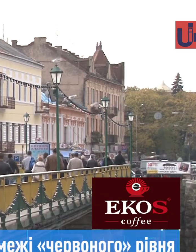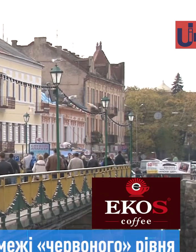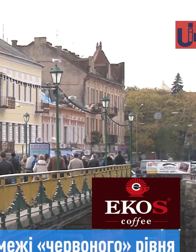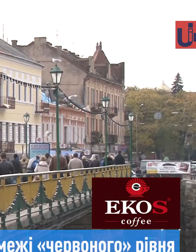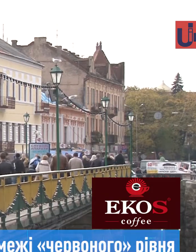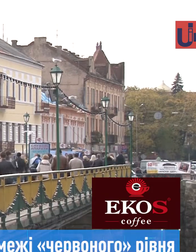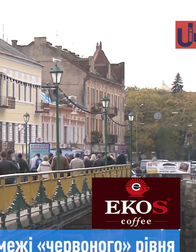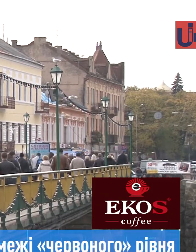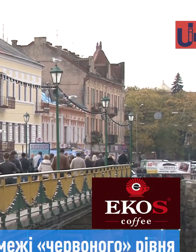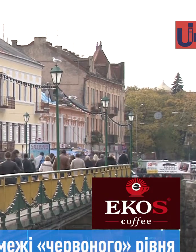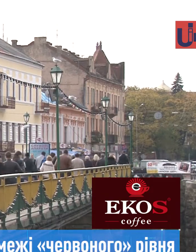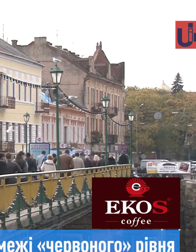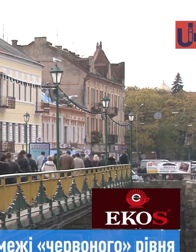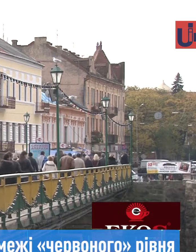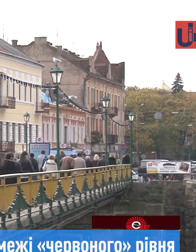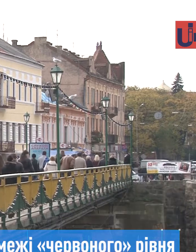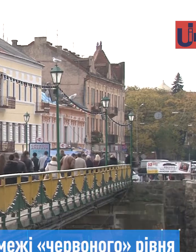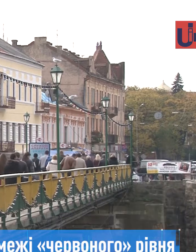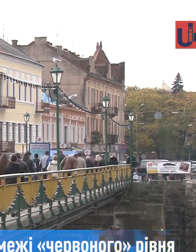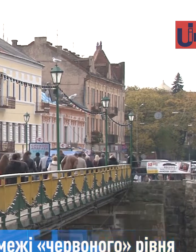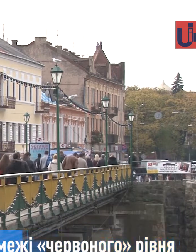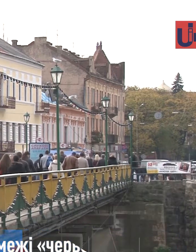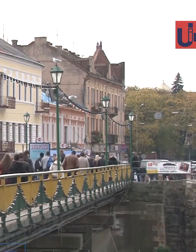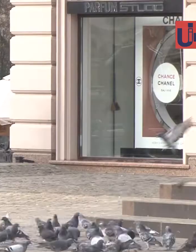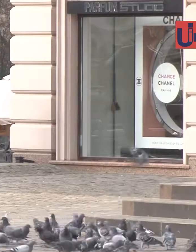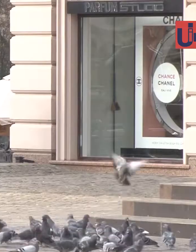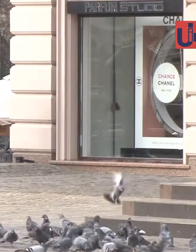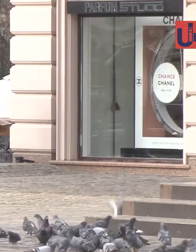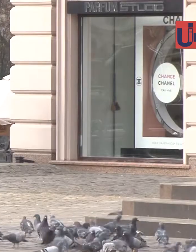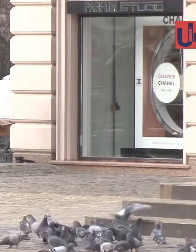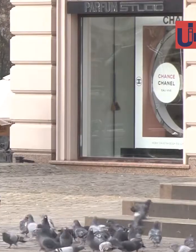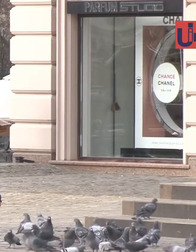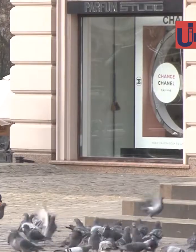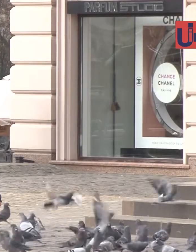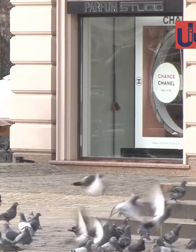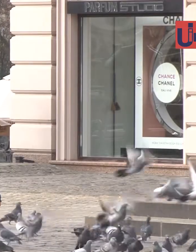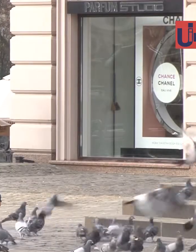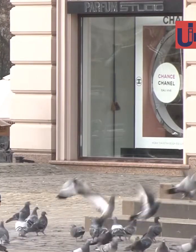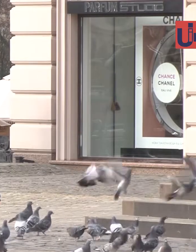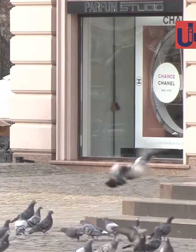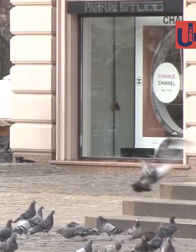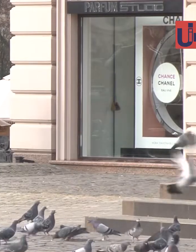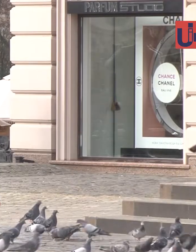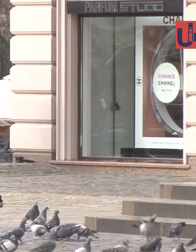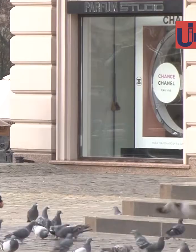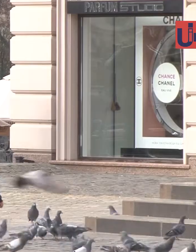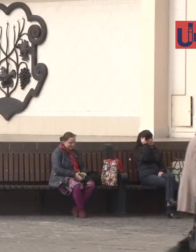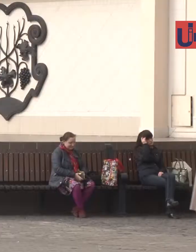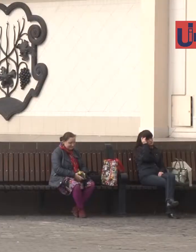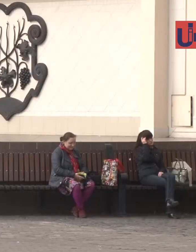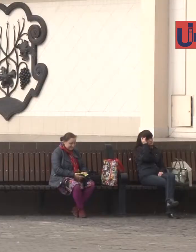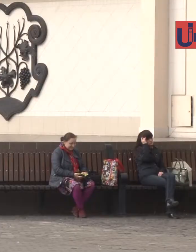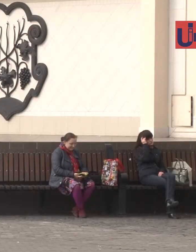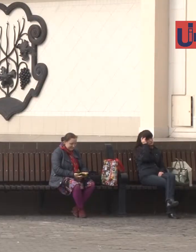26 жовтня, прийняла Державна комісія з питань ТЕБ та НС. Так, обласний центр Закарпаття потрапив до